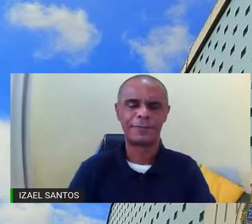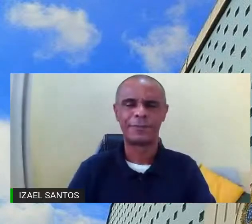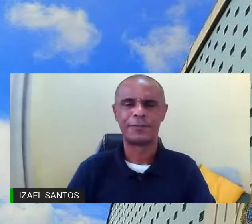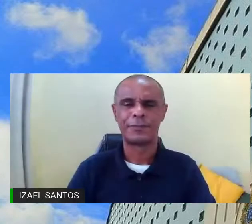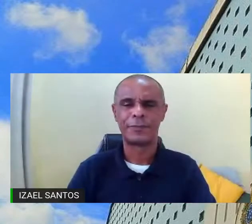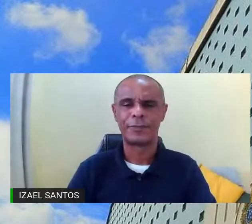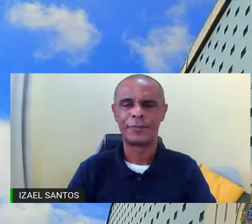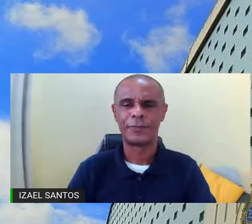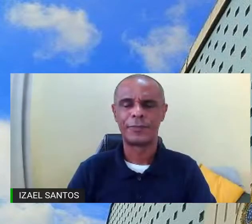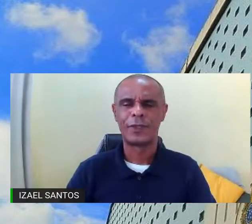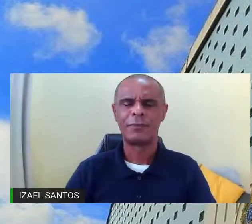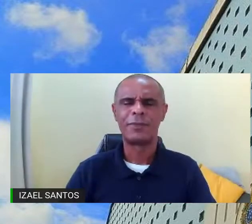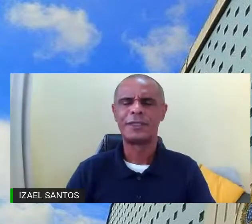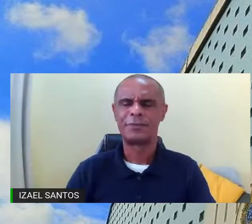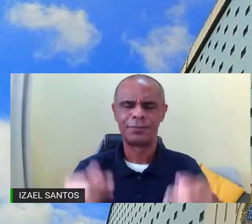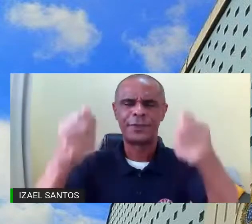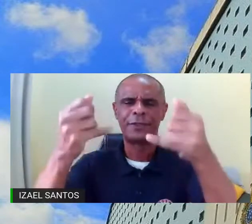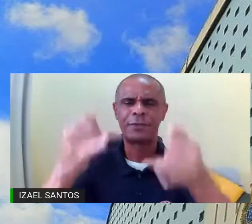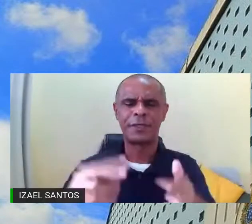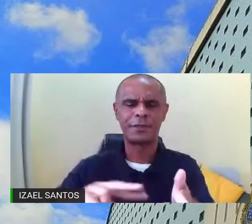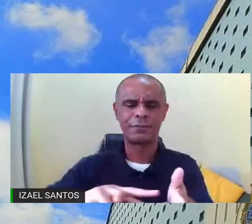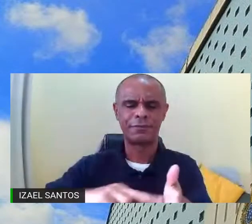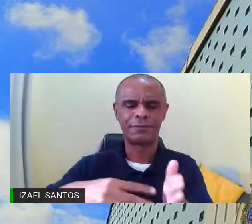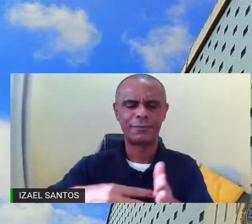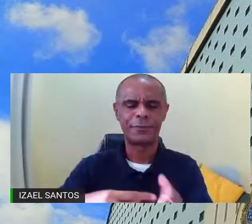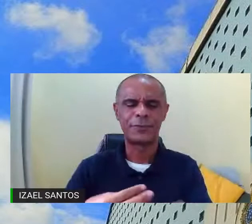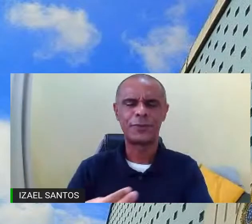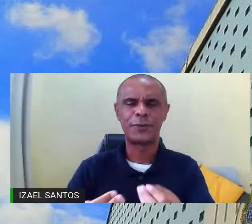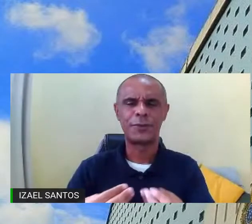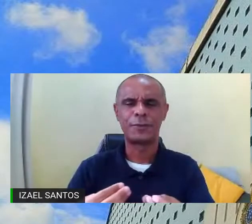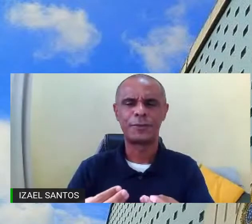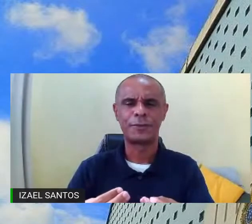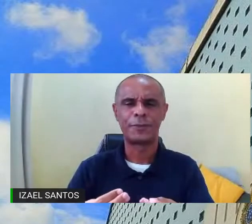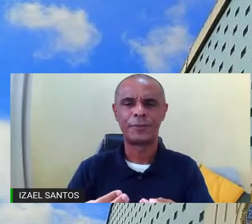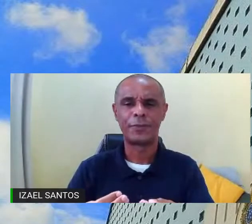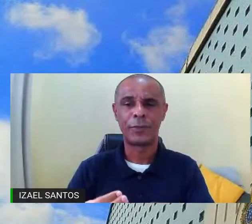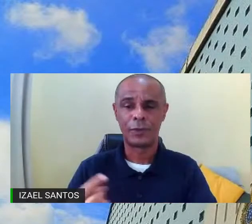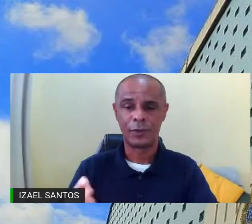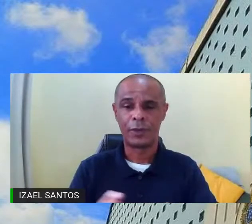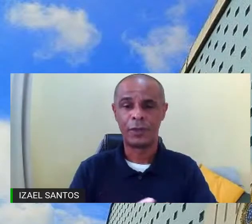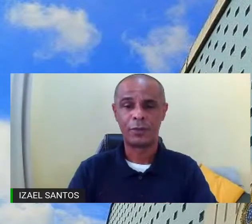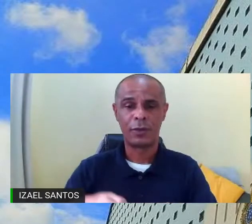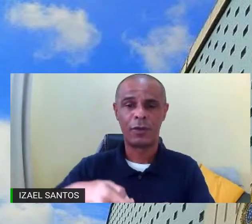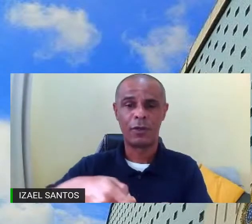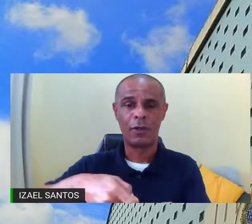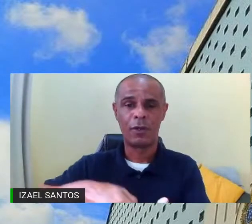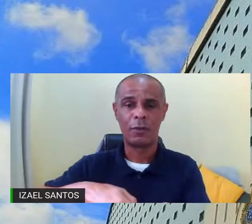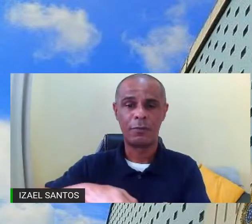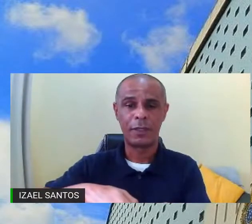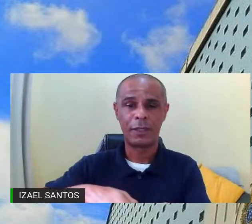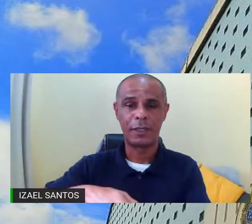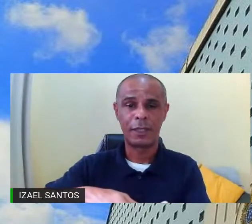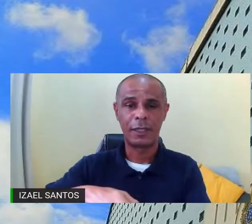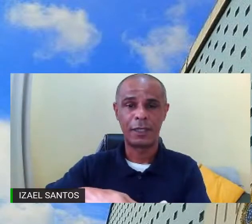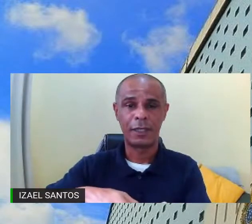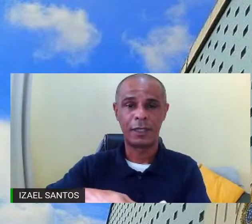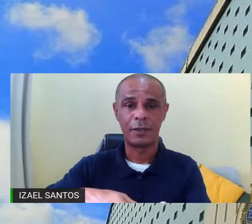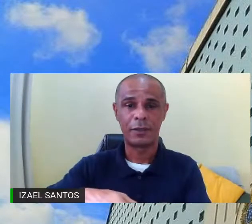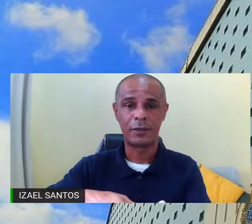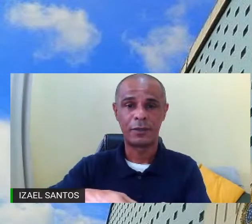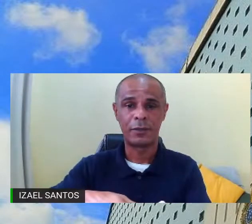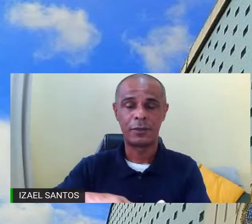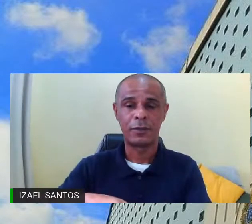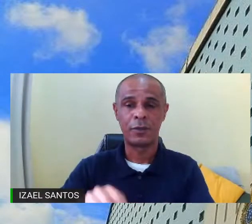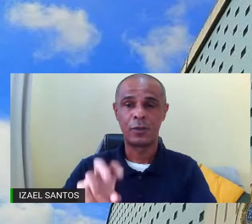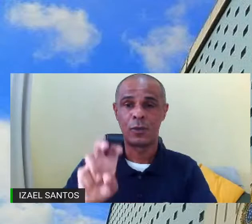o que, que significa isso? O que, que significa o itinerário formativo? Os senhores são obrigados a oferecer os 5 itinerários